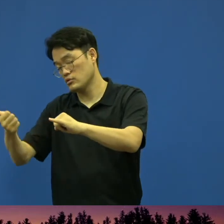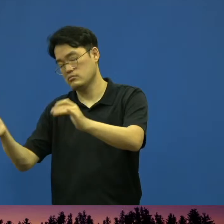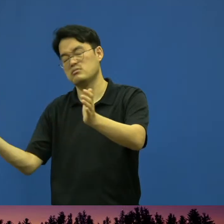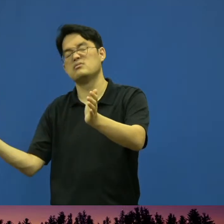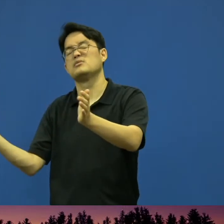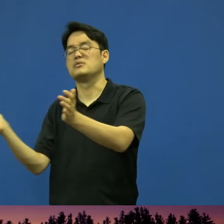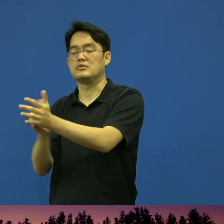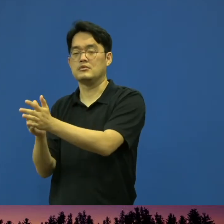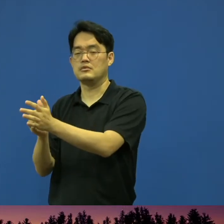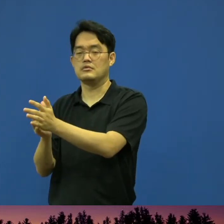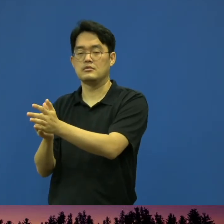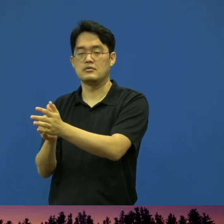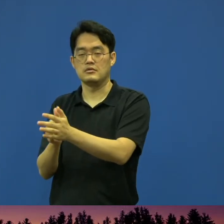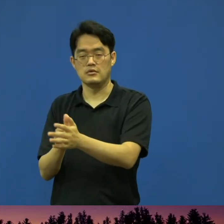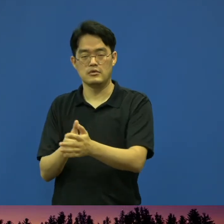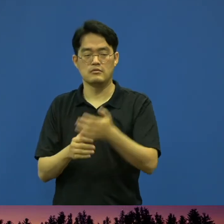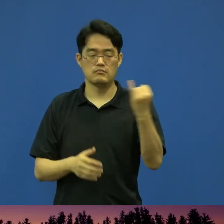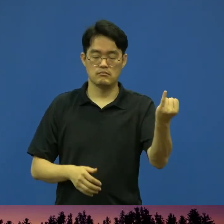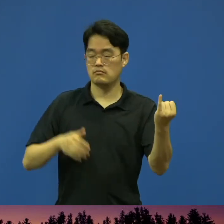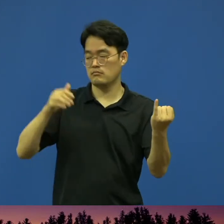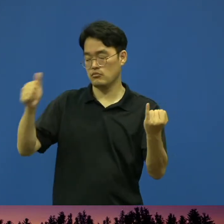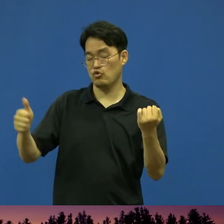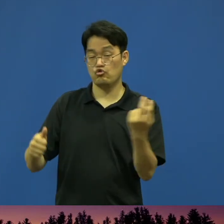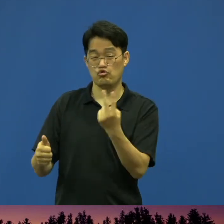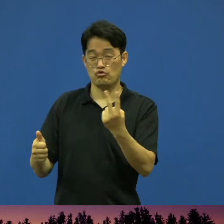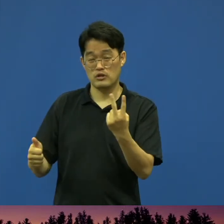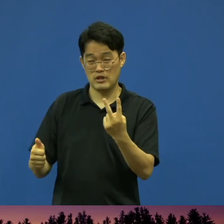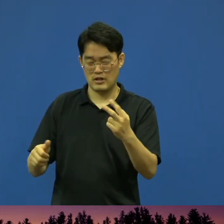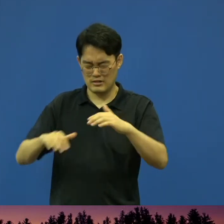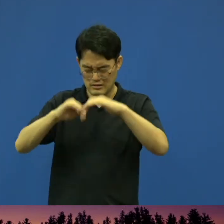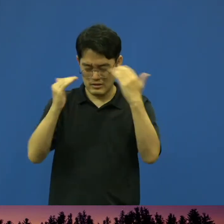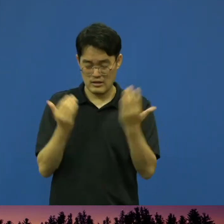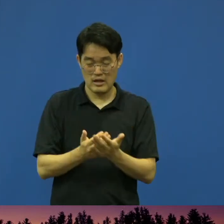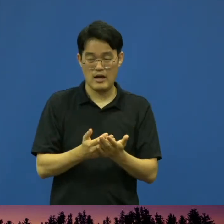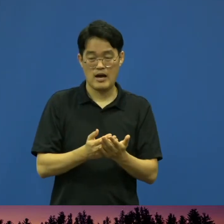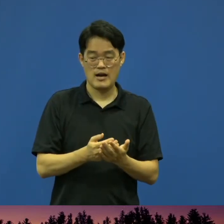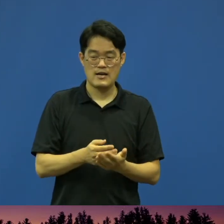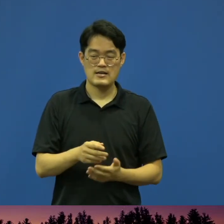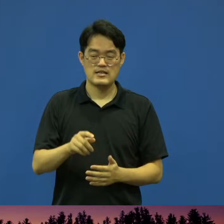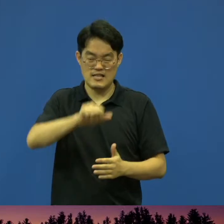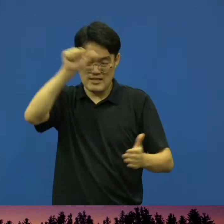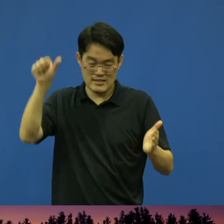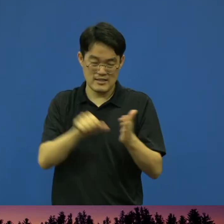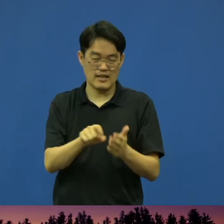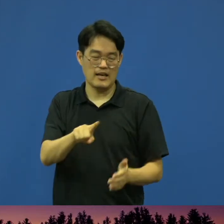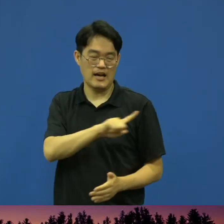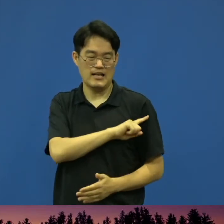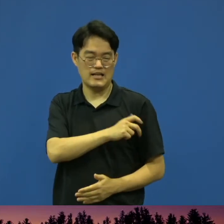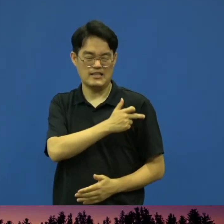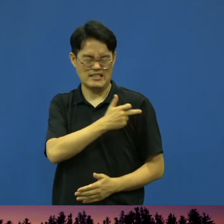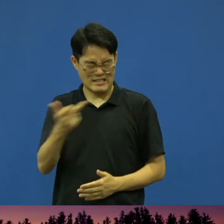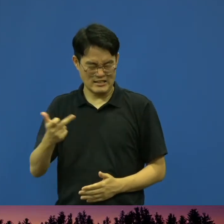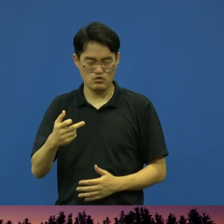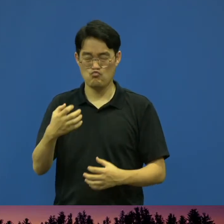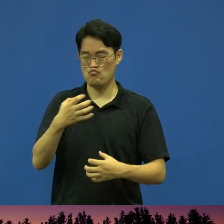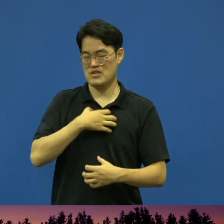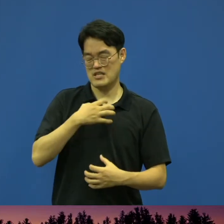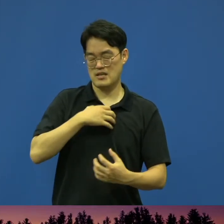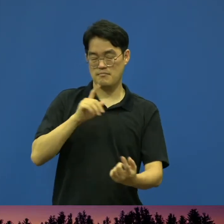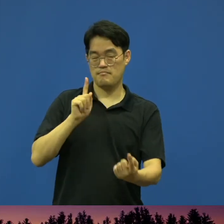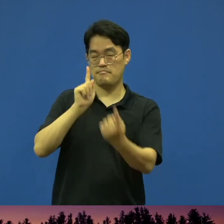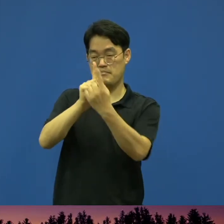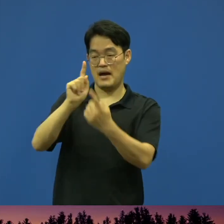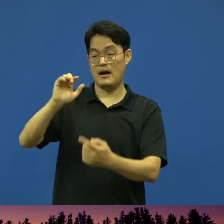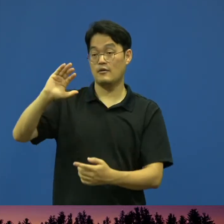두 사람은 가장 큰 위기의 지점에 놓였다는 것을 우리가 알 수 있습니다. 한계 지점에 오게 되었습니다.